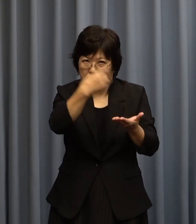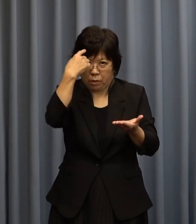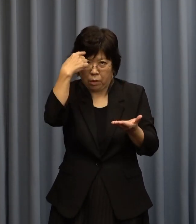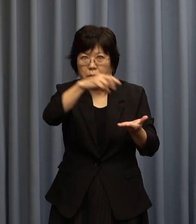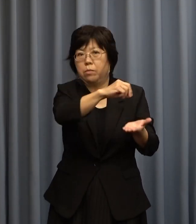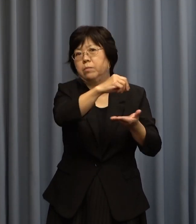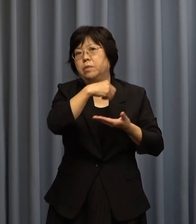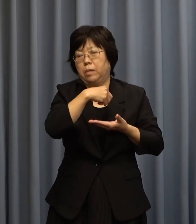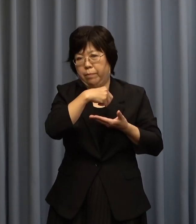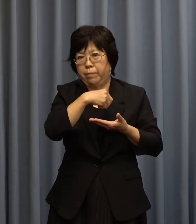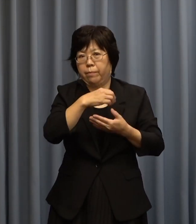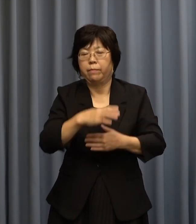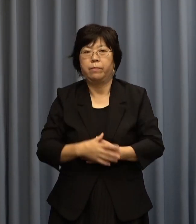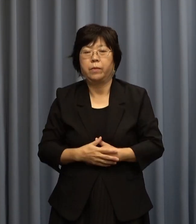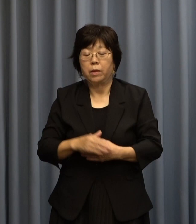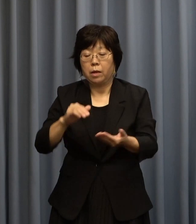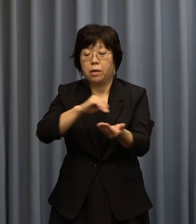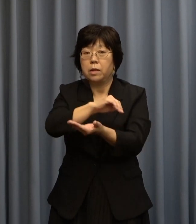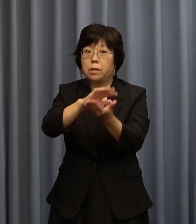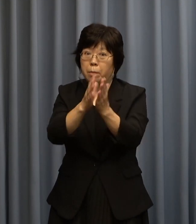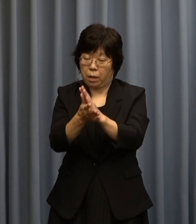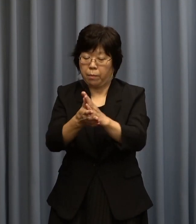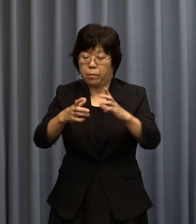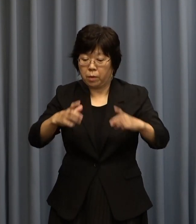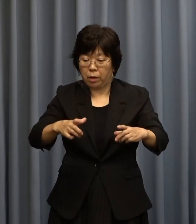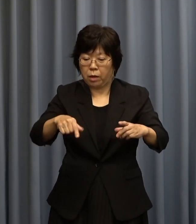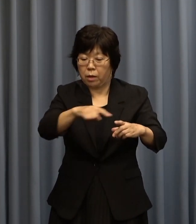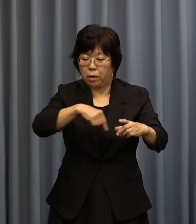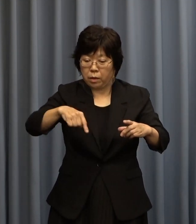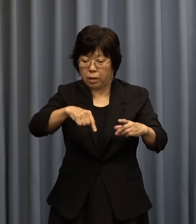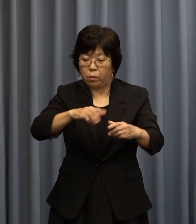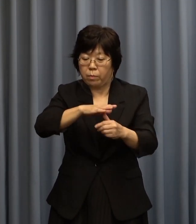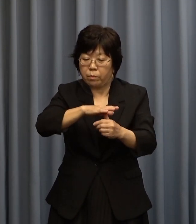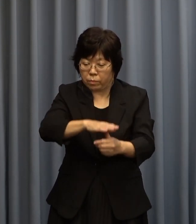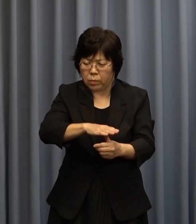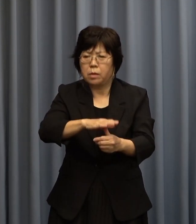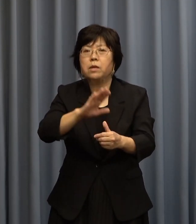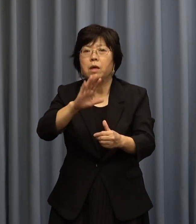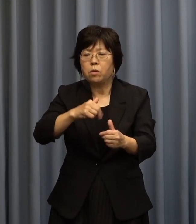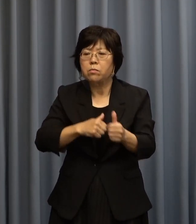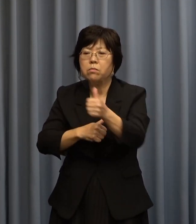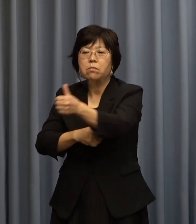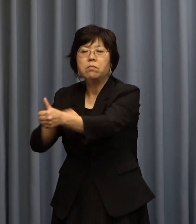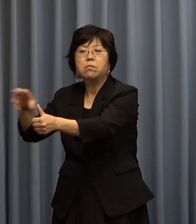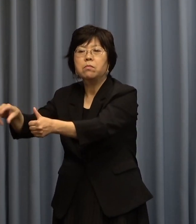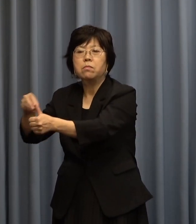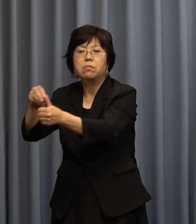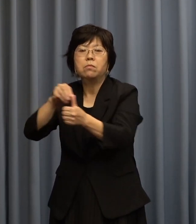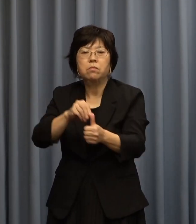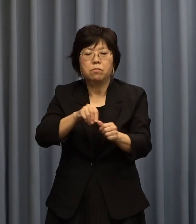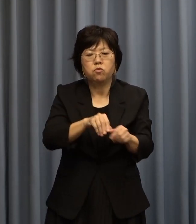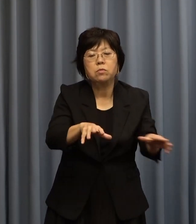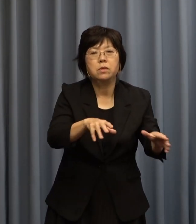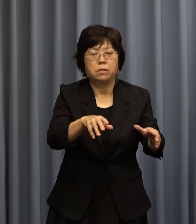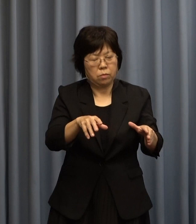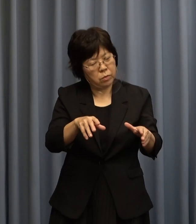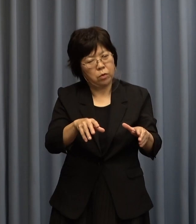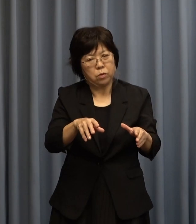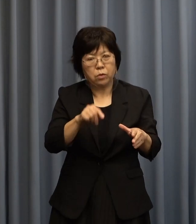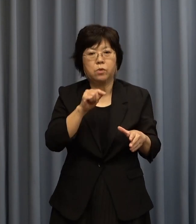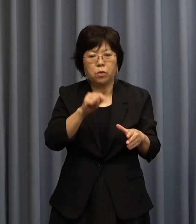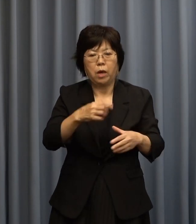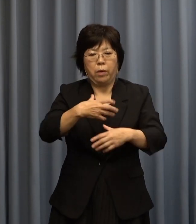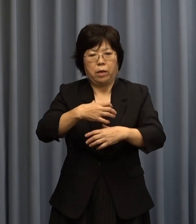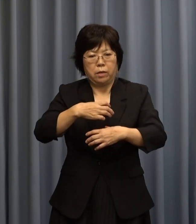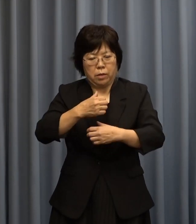も全体として国も非常に緊張感を高めている状況であるので、状況を注視するべき、